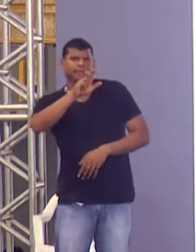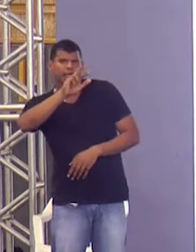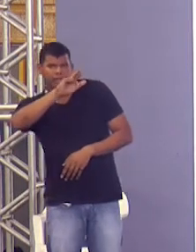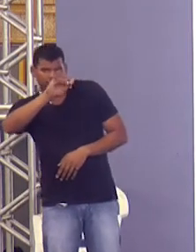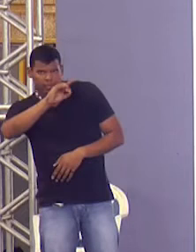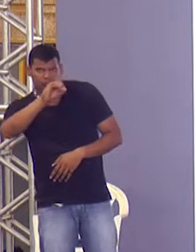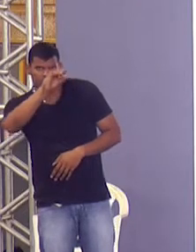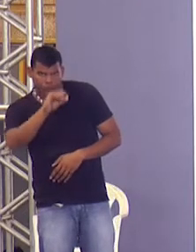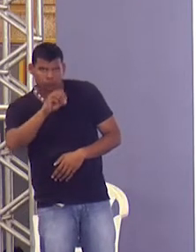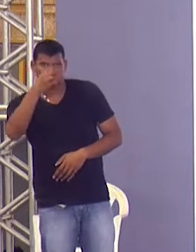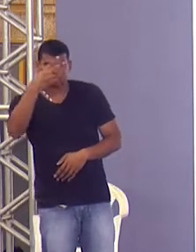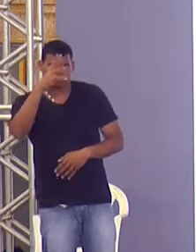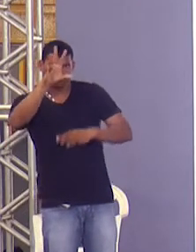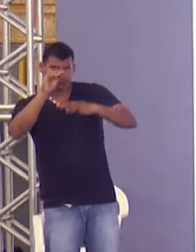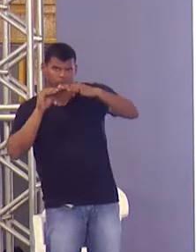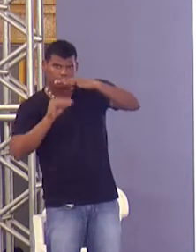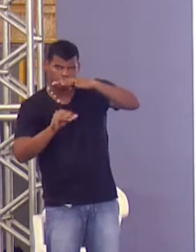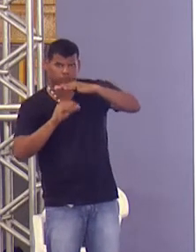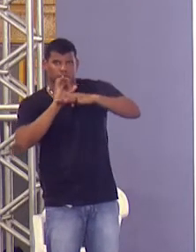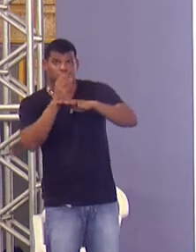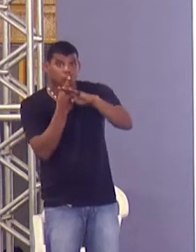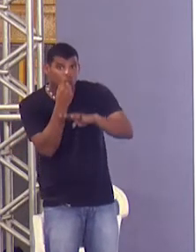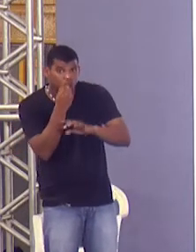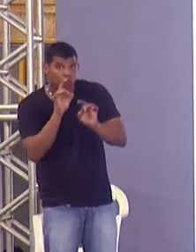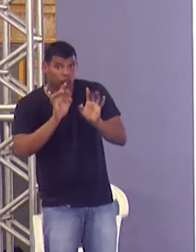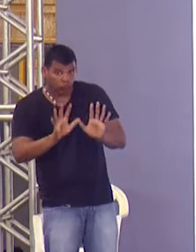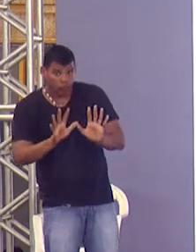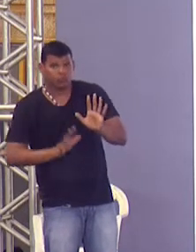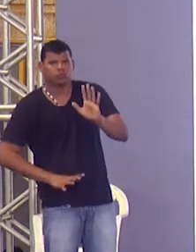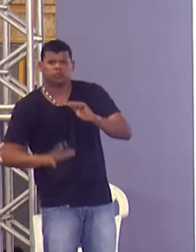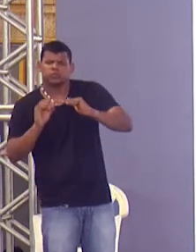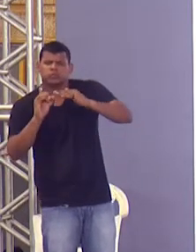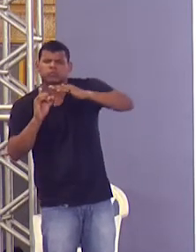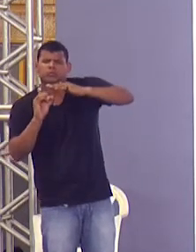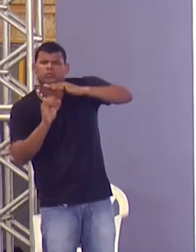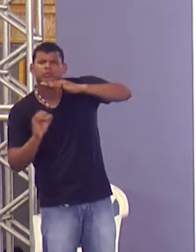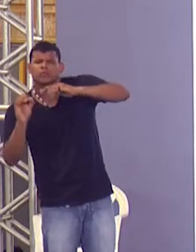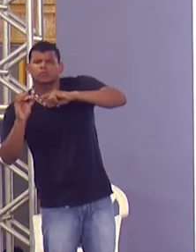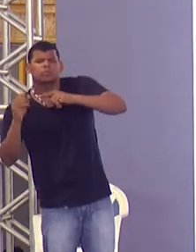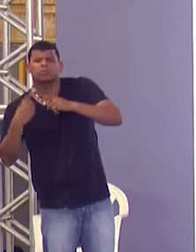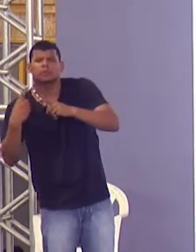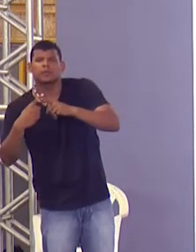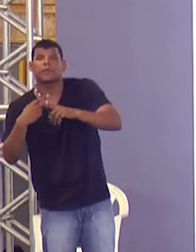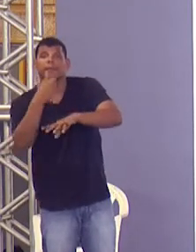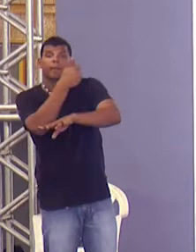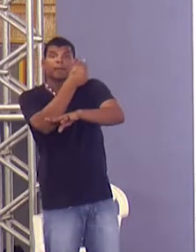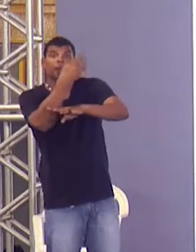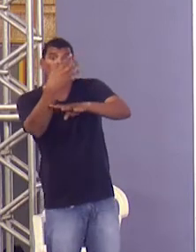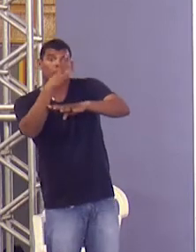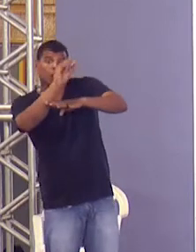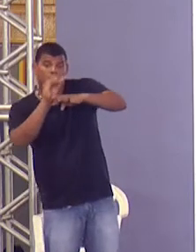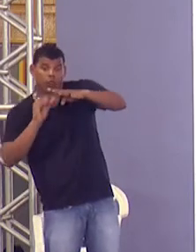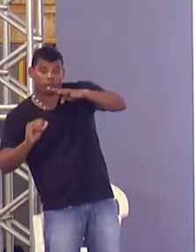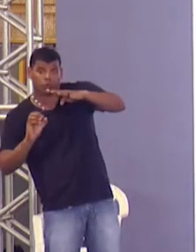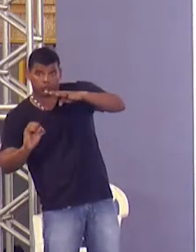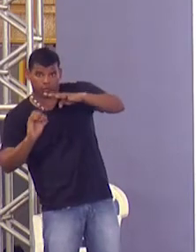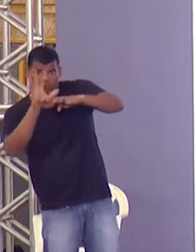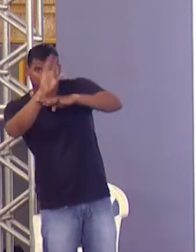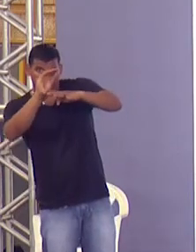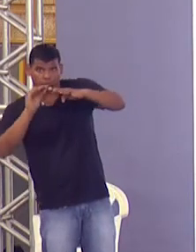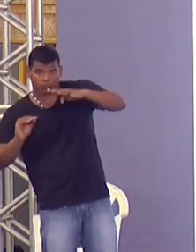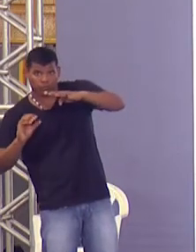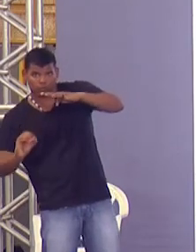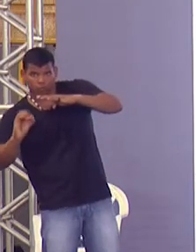9, que é um algarismo, e os 2 zeros são por causa do 14, por causa do 1 e por causa do